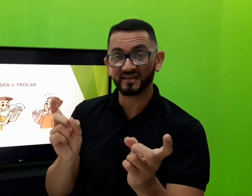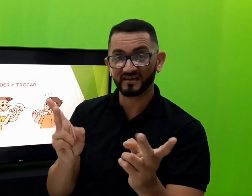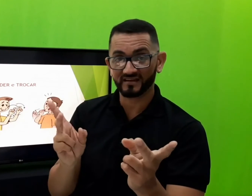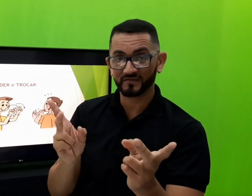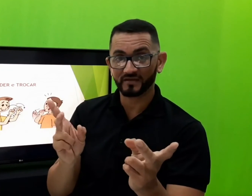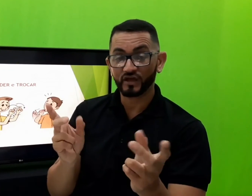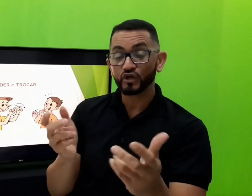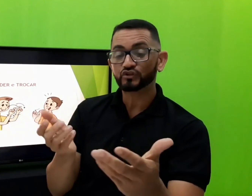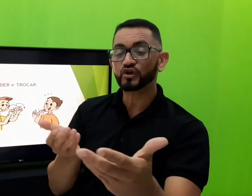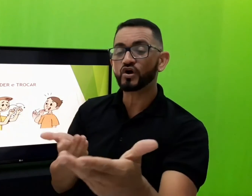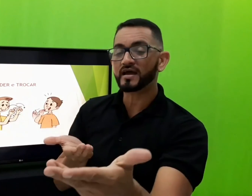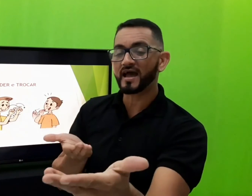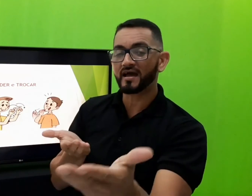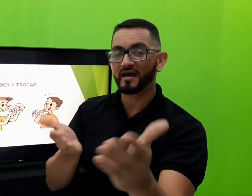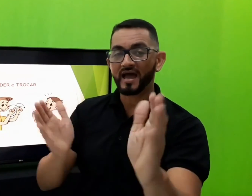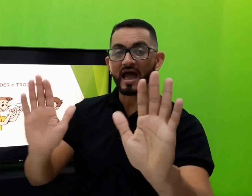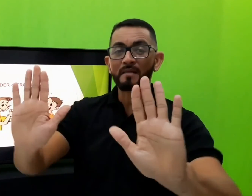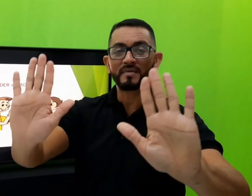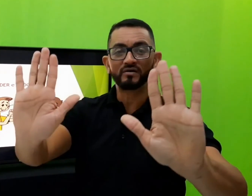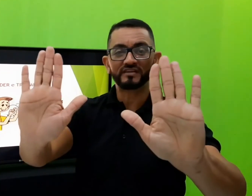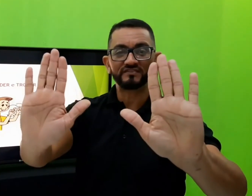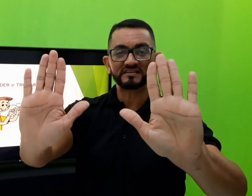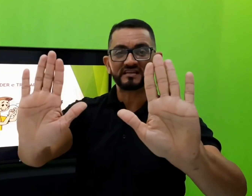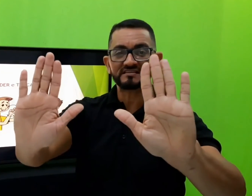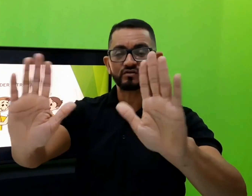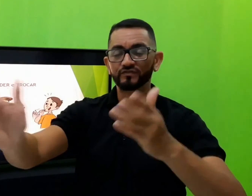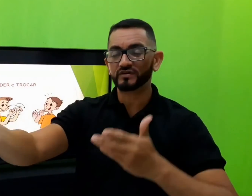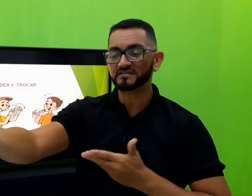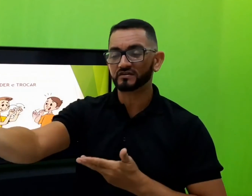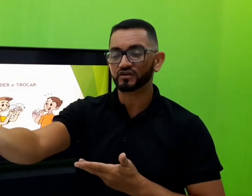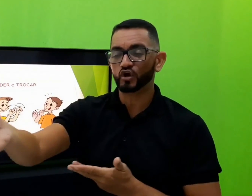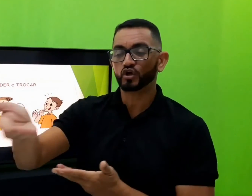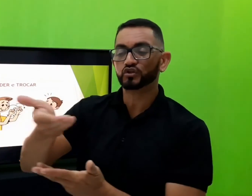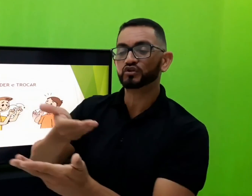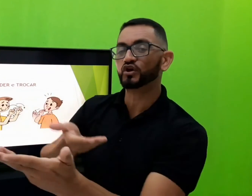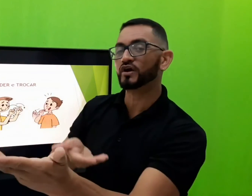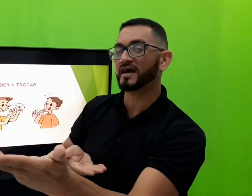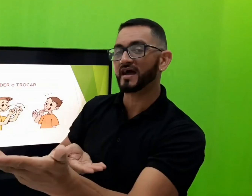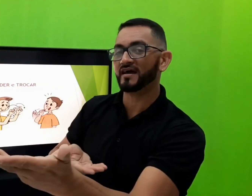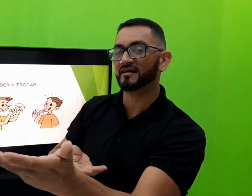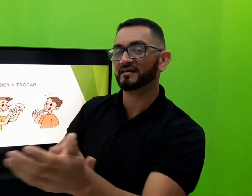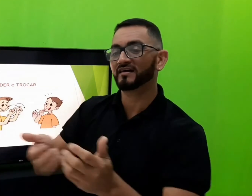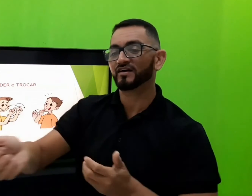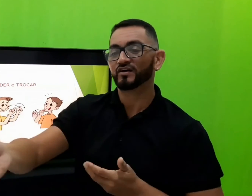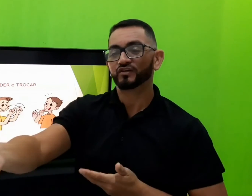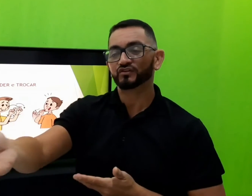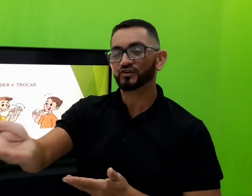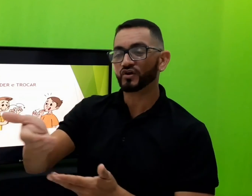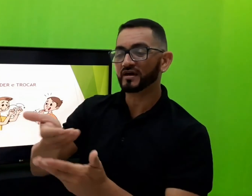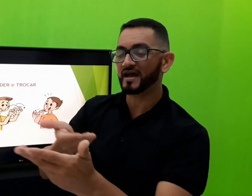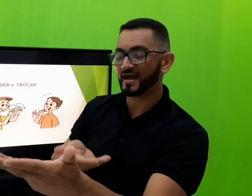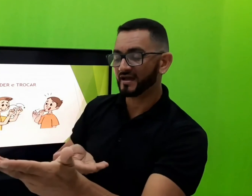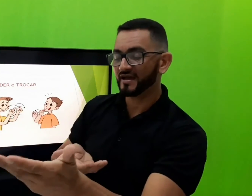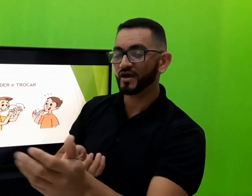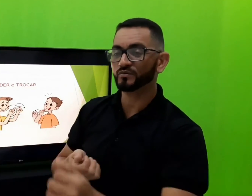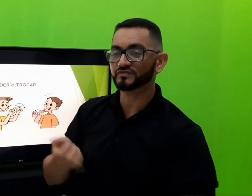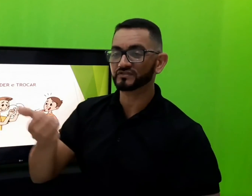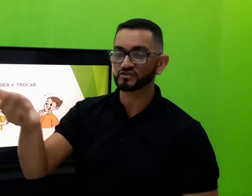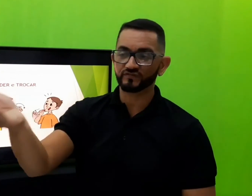vender. Trocar. A mão deve ser dessa configuração aqui, ó. Trocar, trocar. É como se você